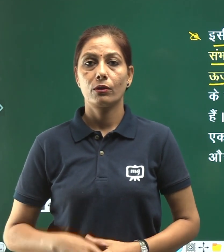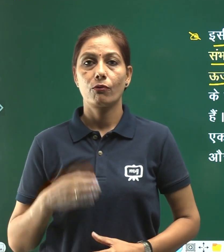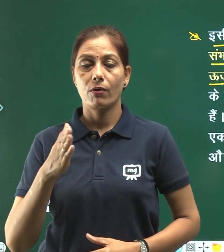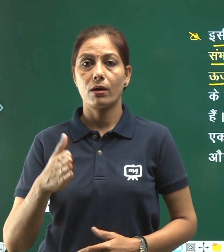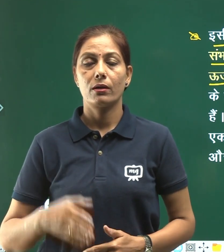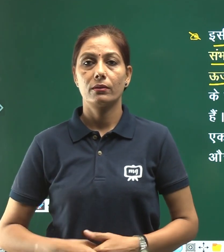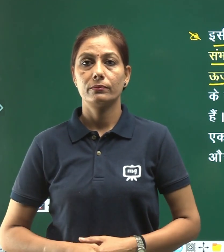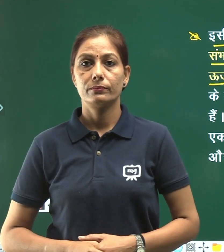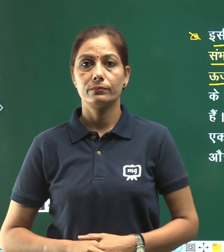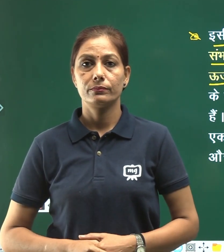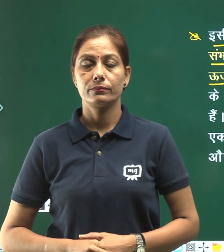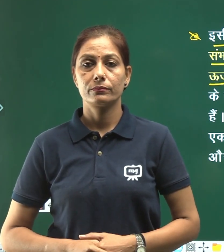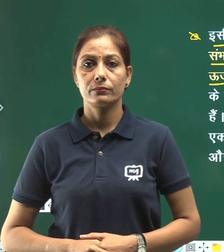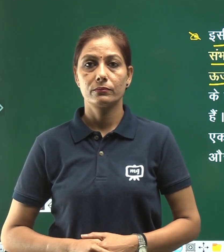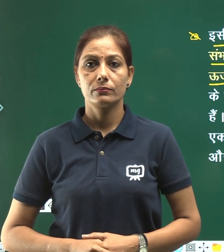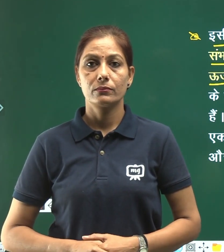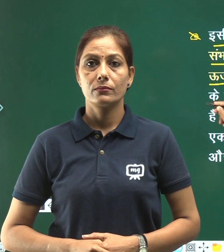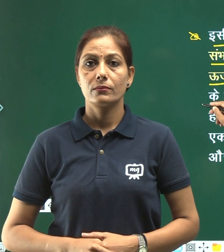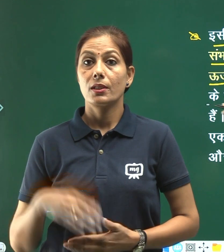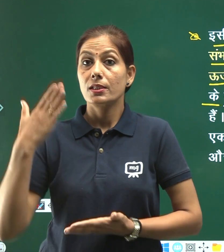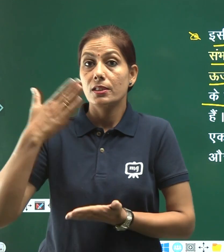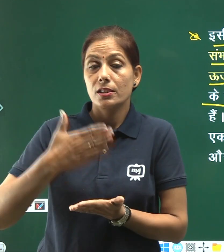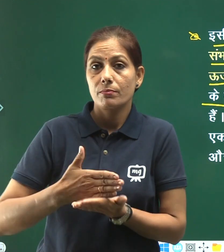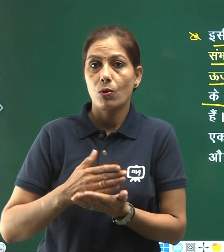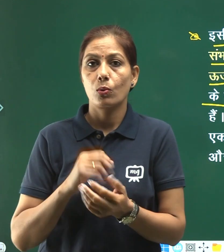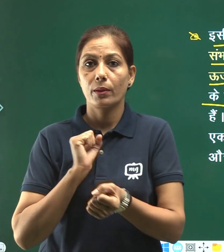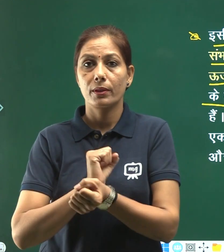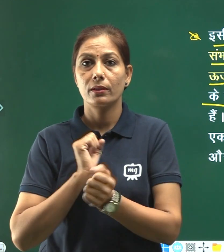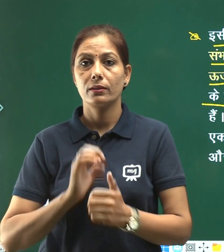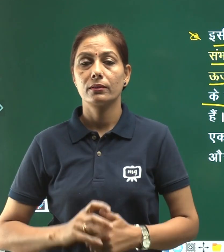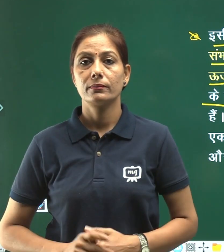वहां सीमाओं के बंधन